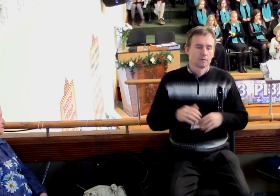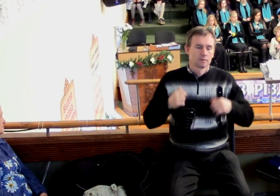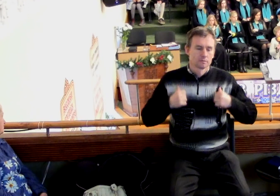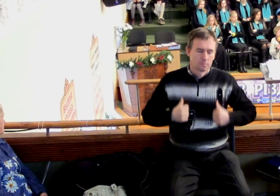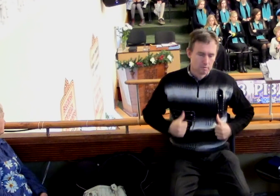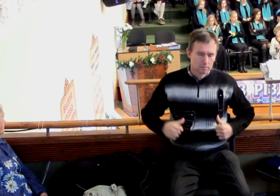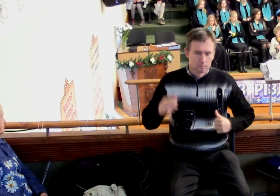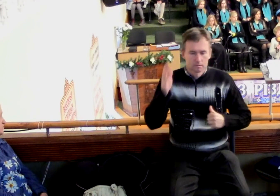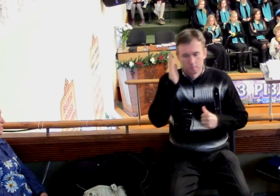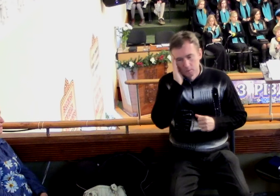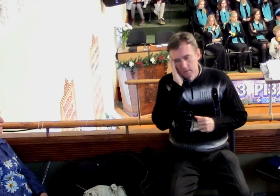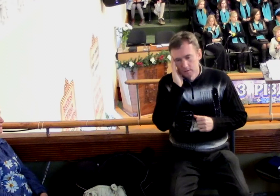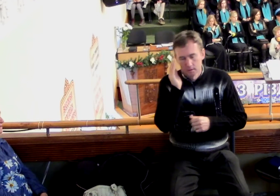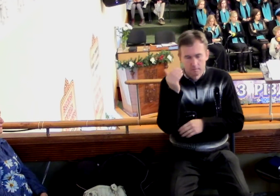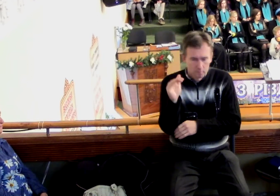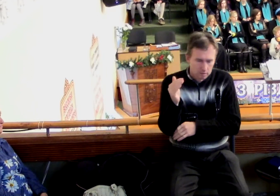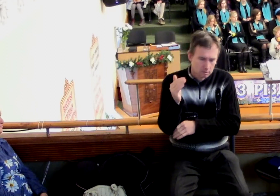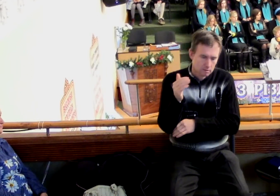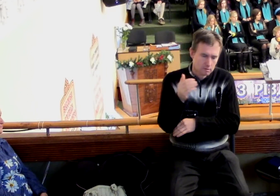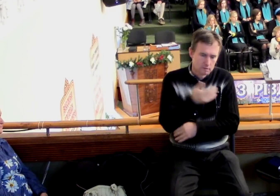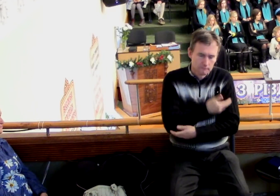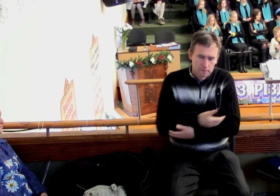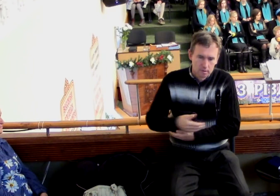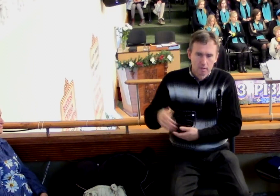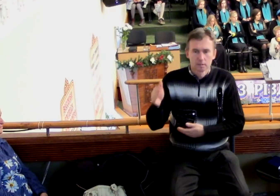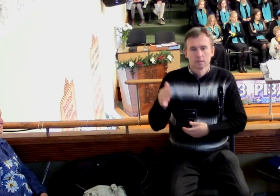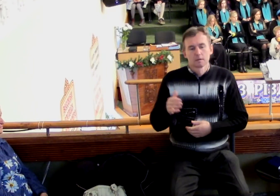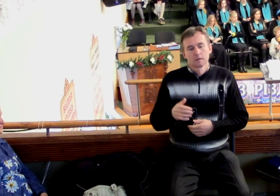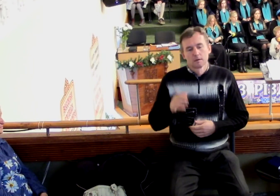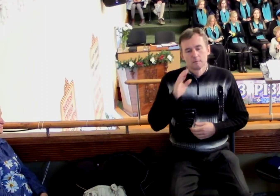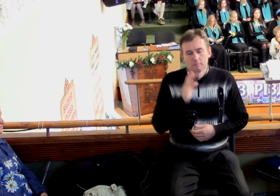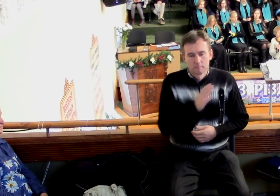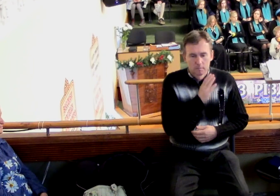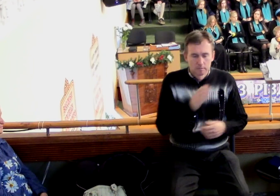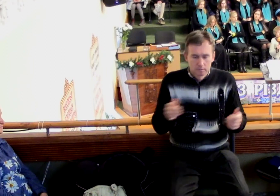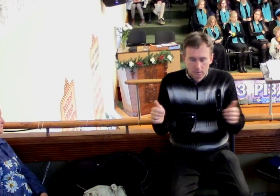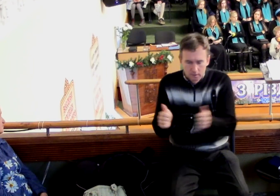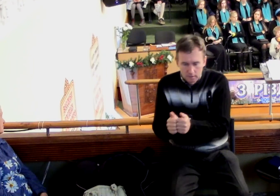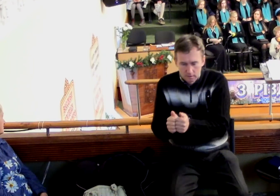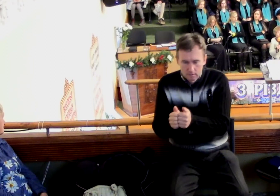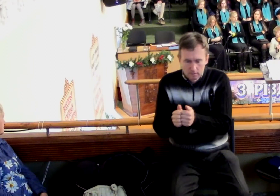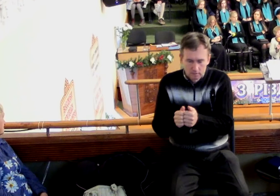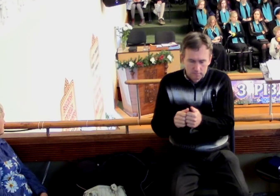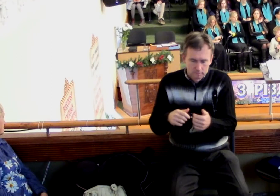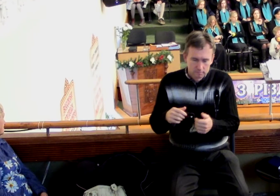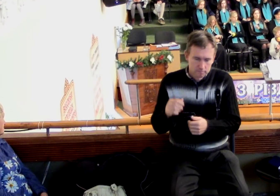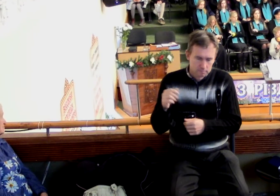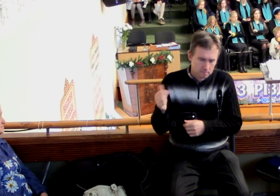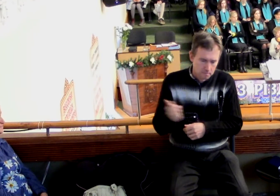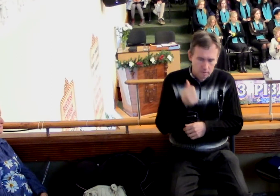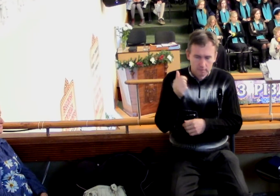Спокойно спит младенец в яслях, мать рядом с первенцем